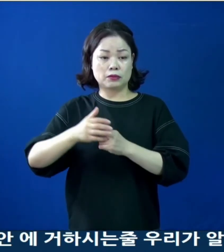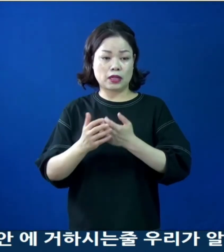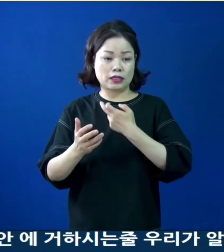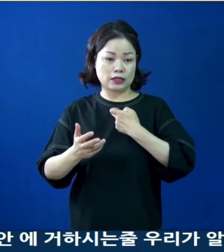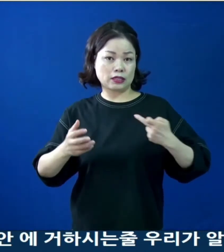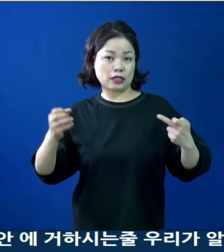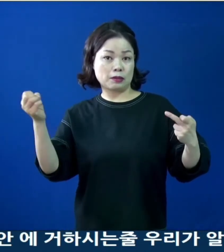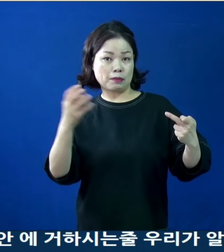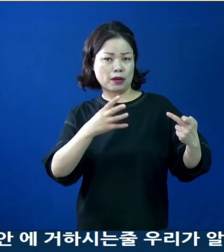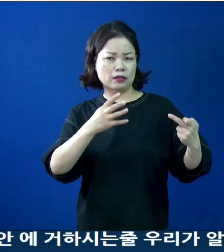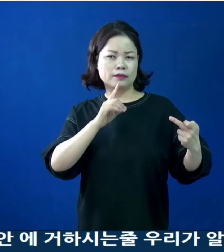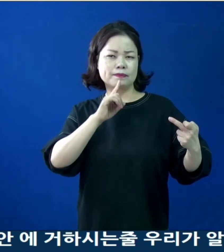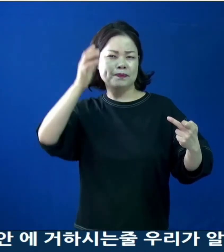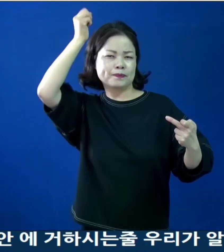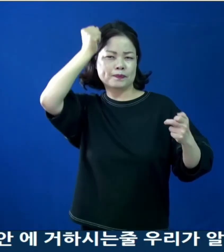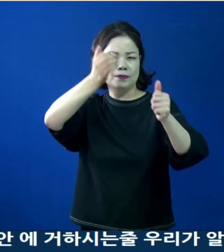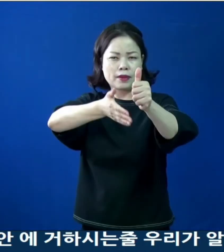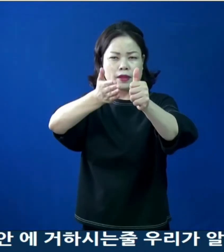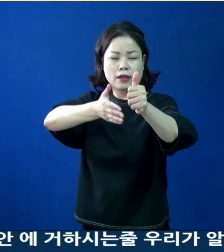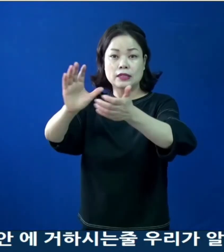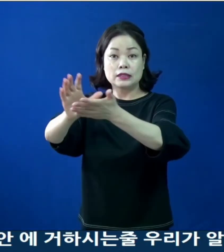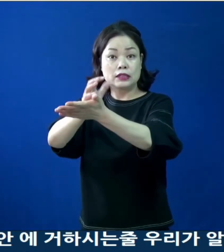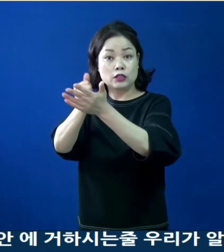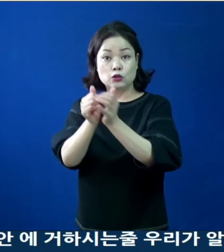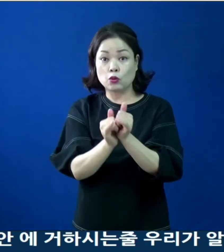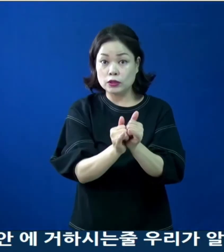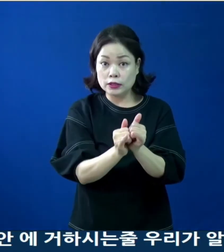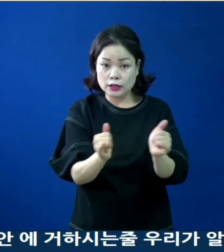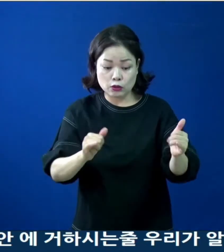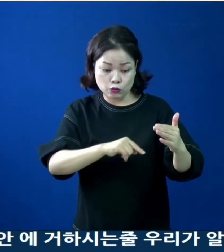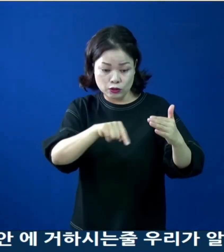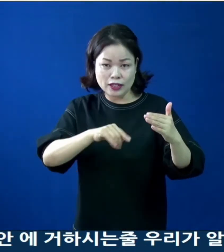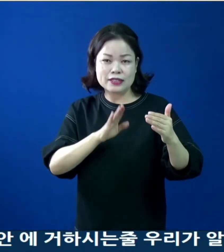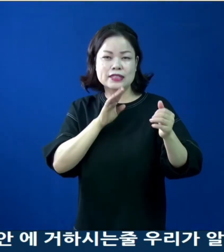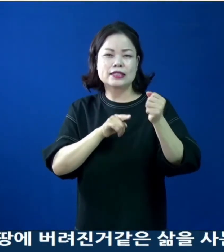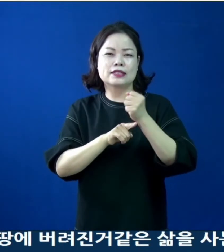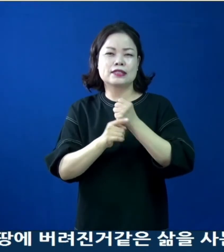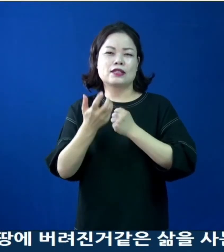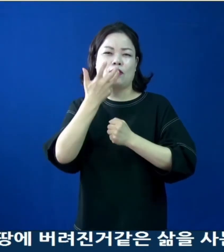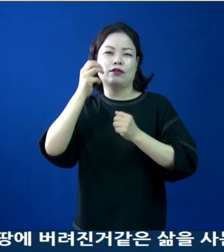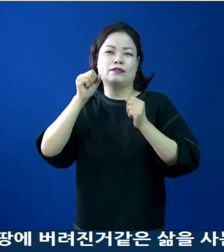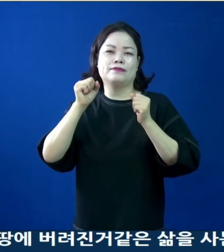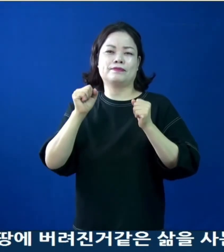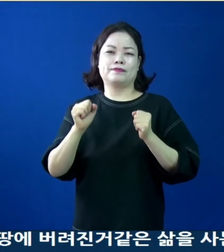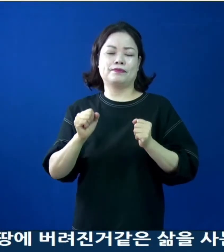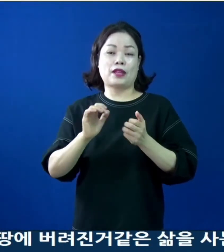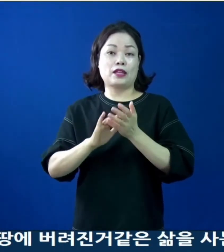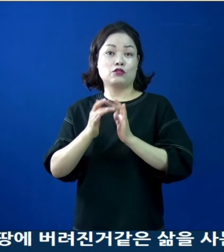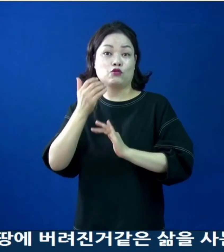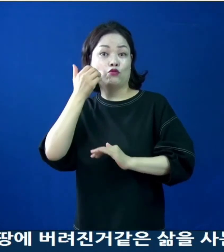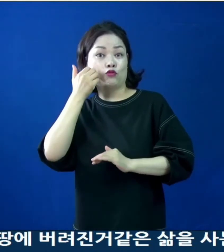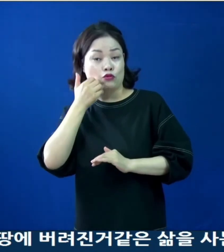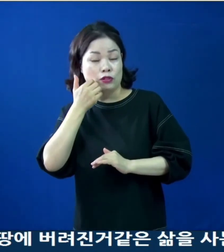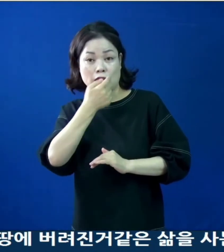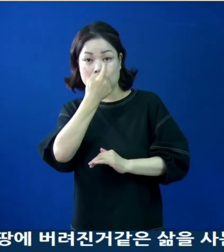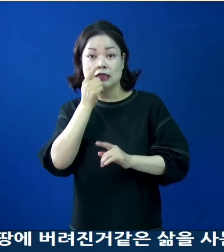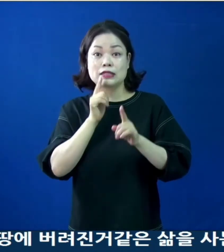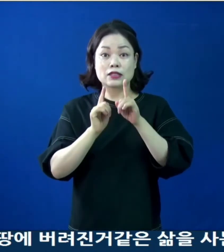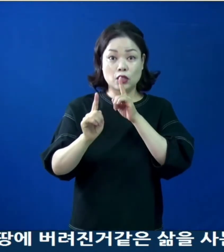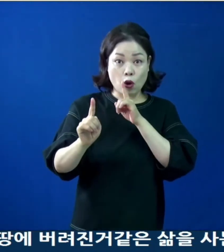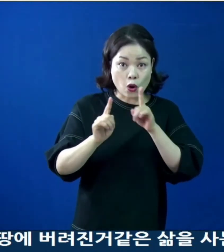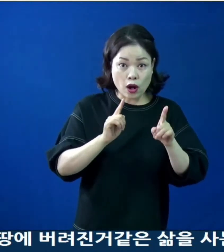말씀을 기억하셨으면 좋겠습니다. 그리스도인은 우리 안에 진리의 영을 두셔서 예수가 누구이신지를 증언케